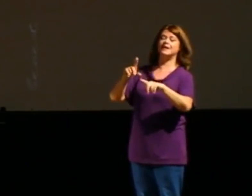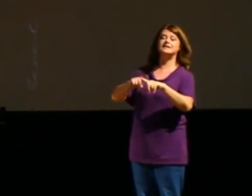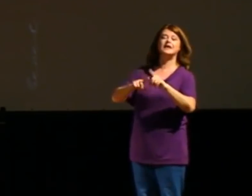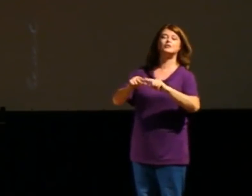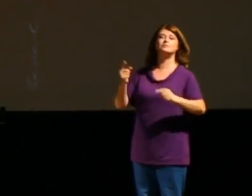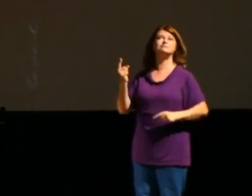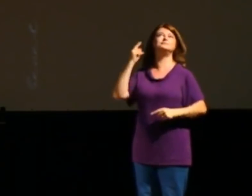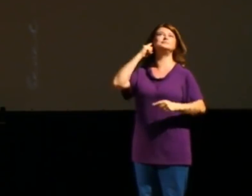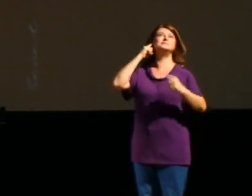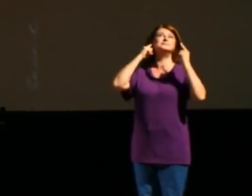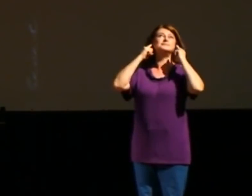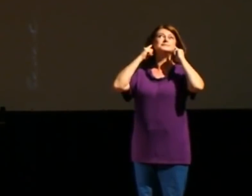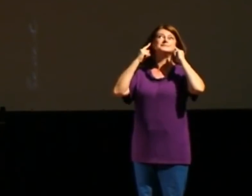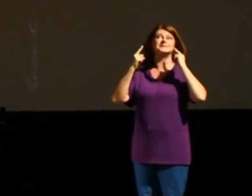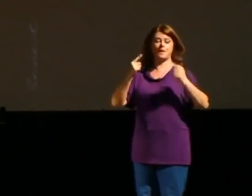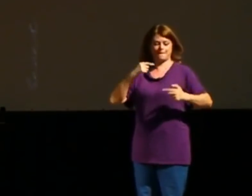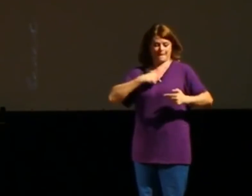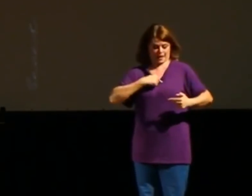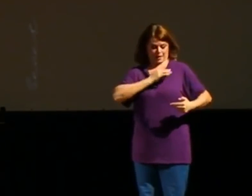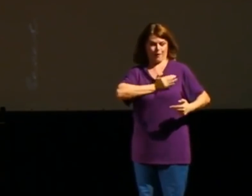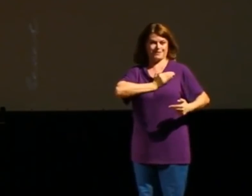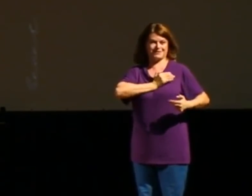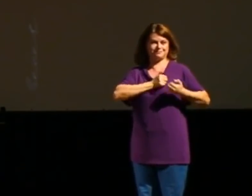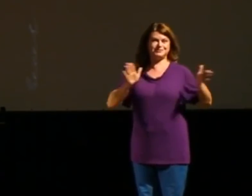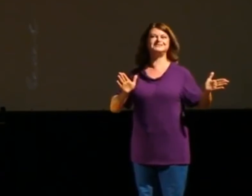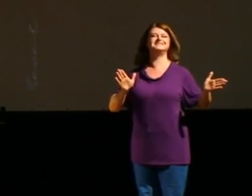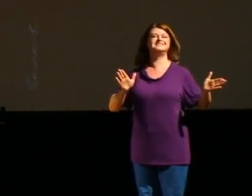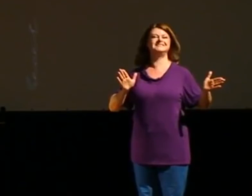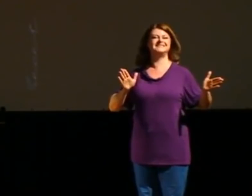que existe uma voz que fala para mim e para você, Efatá.